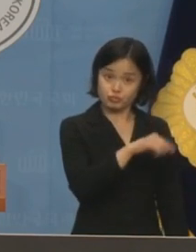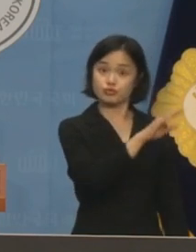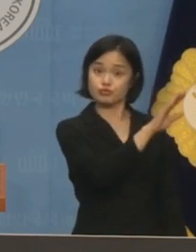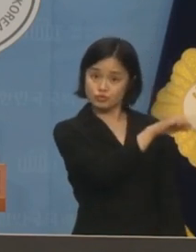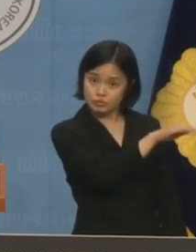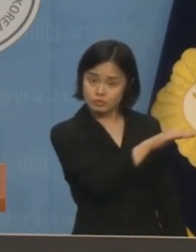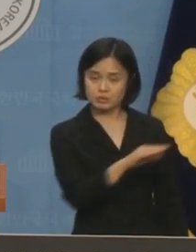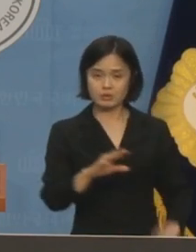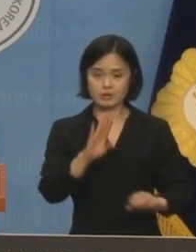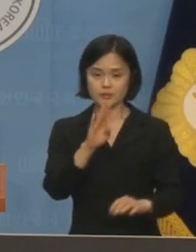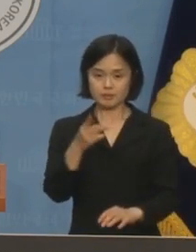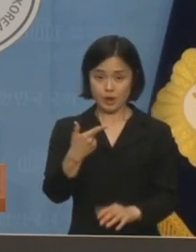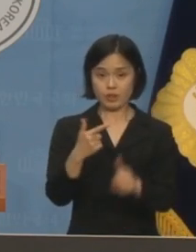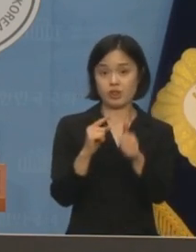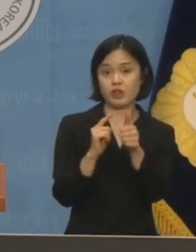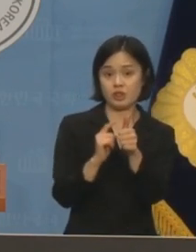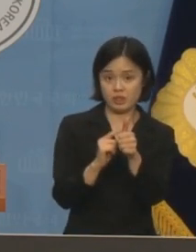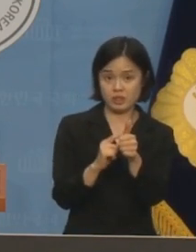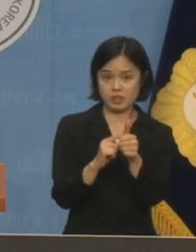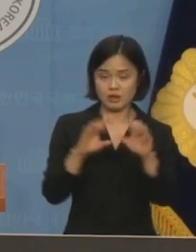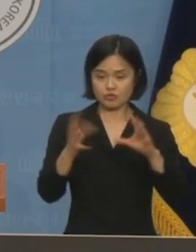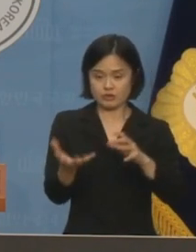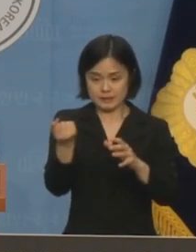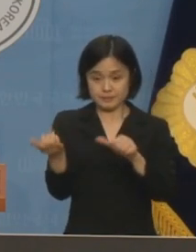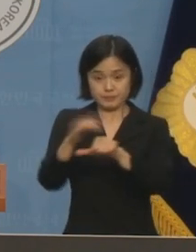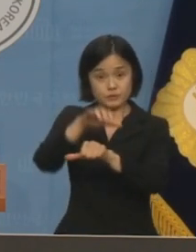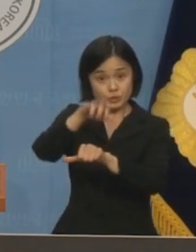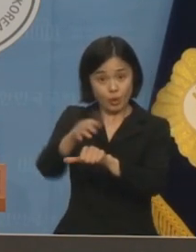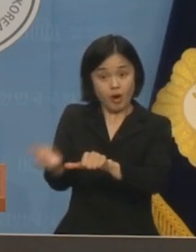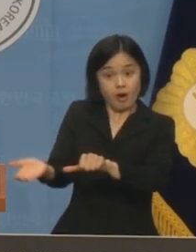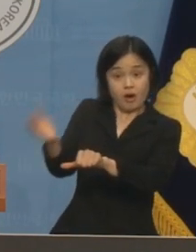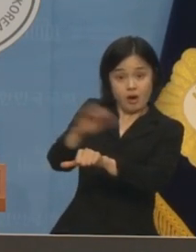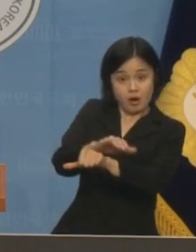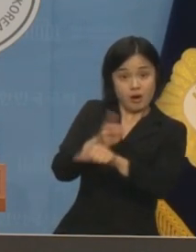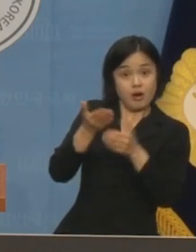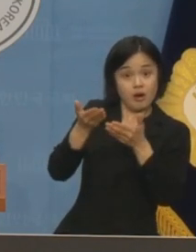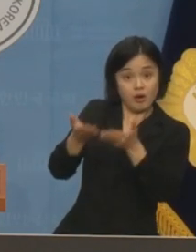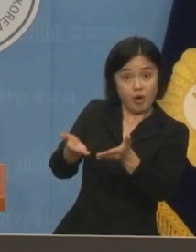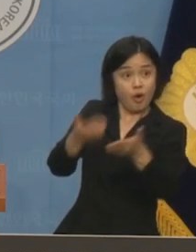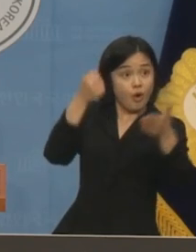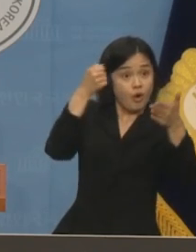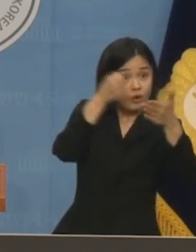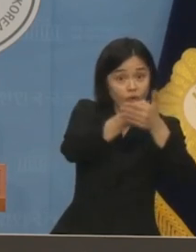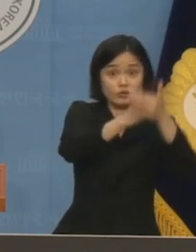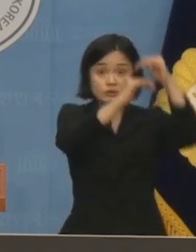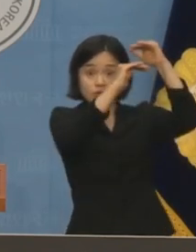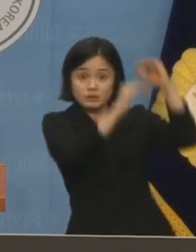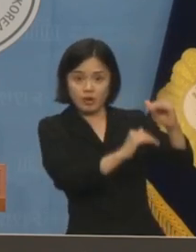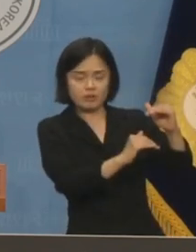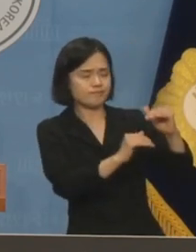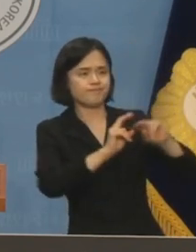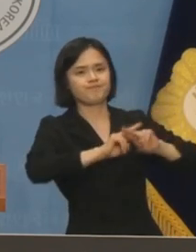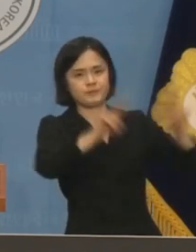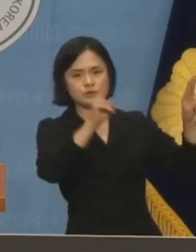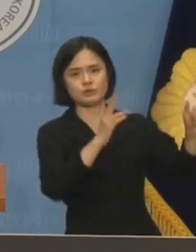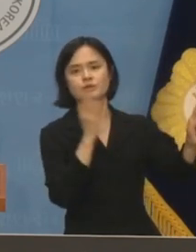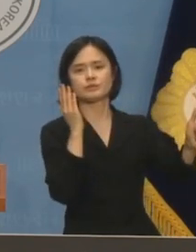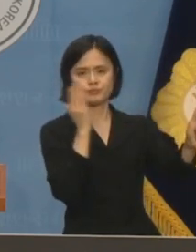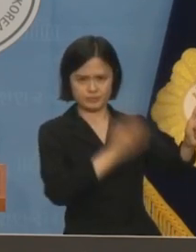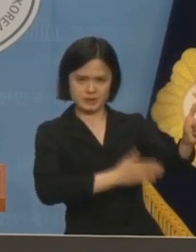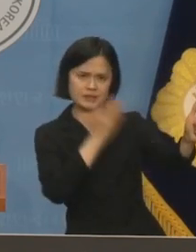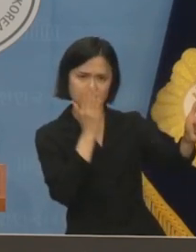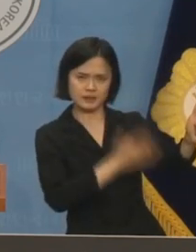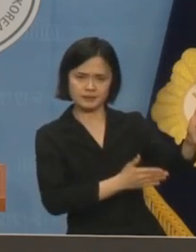변호사의 국립현충원에 안장하겠다는 지나친 결정을 철회해 주시기를